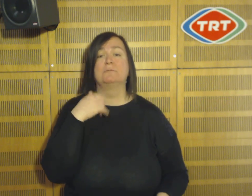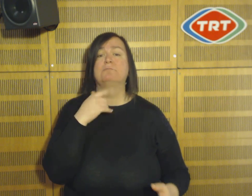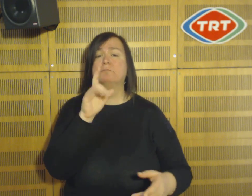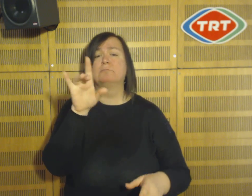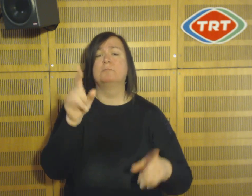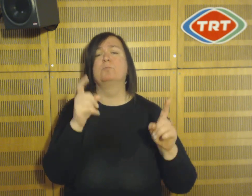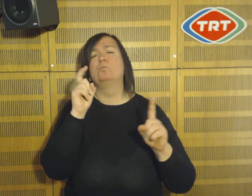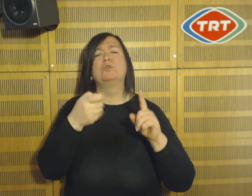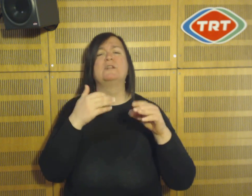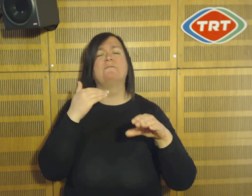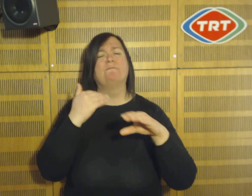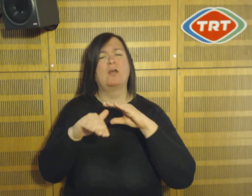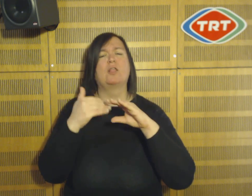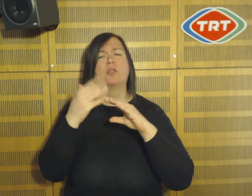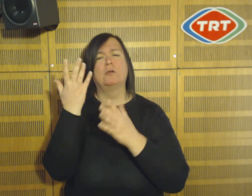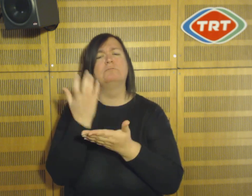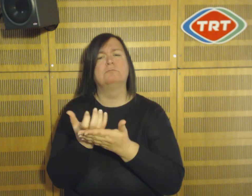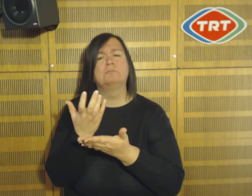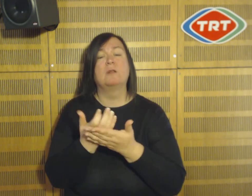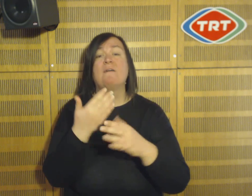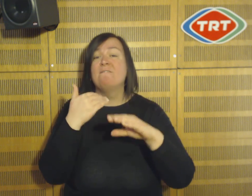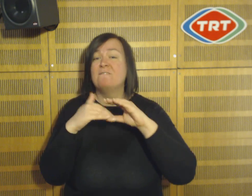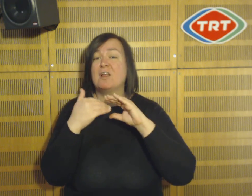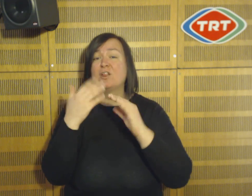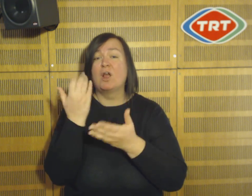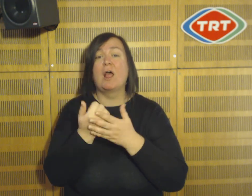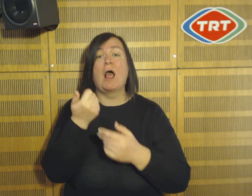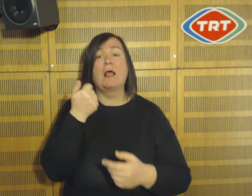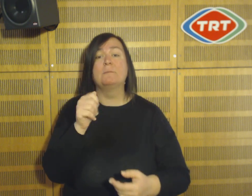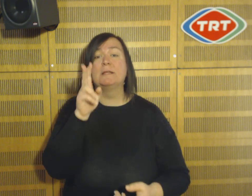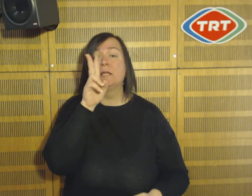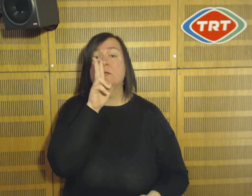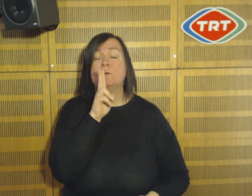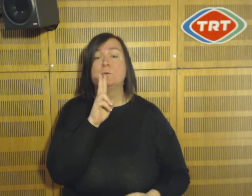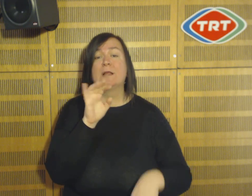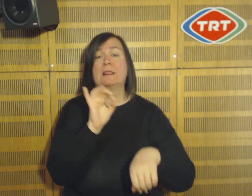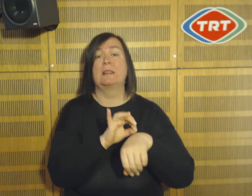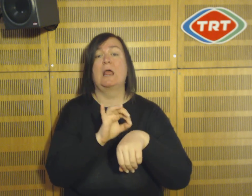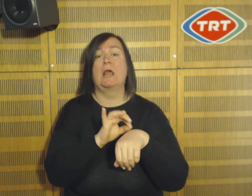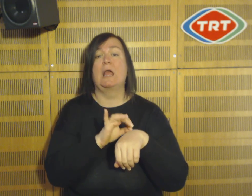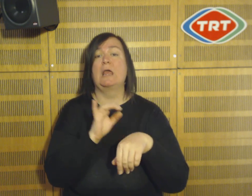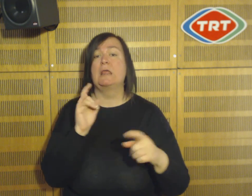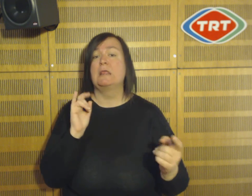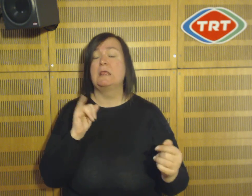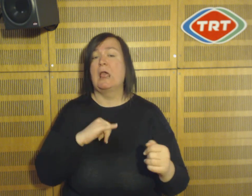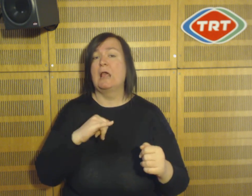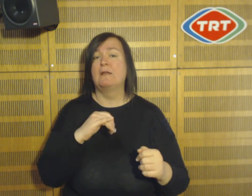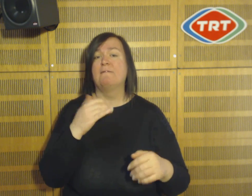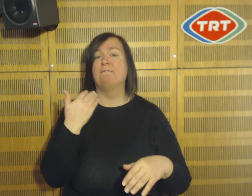şehirlerde video kaydı alındı ve video kaydı 6200 dakikaya yakın bir video kaydıyla